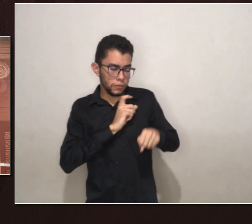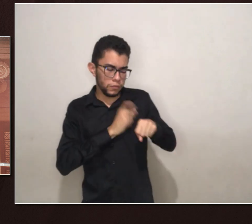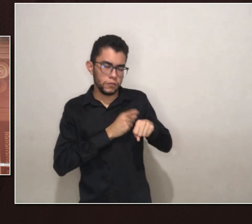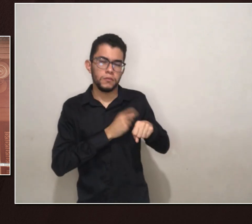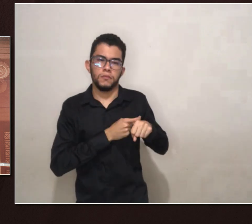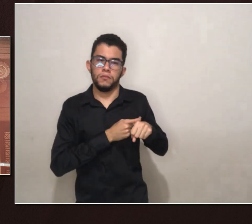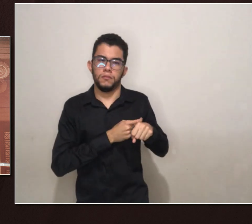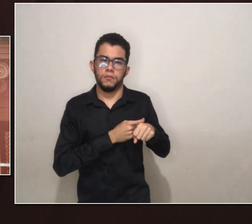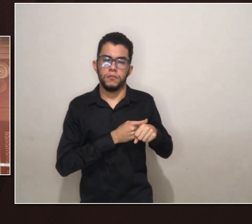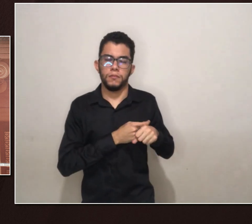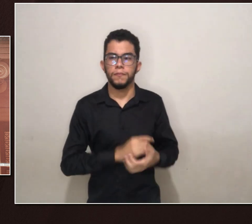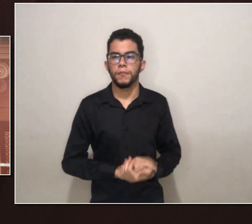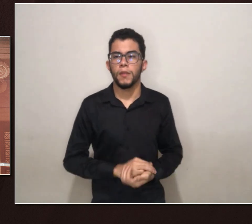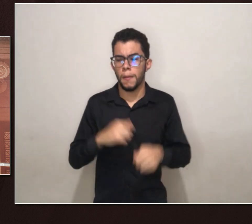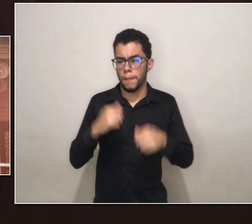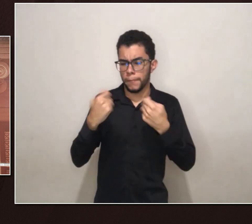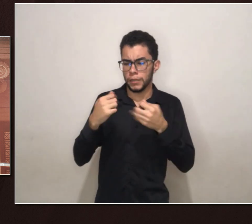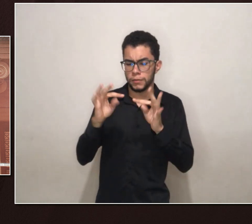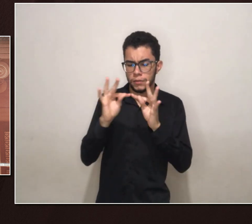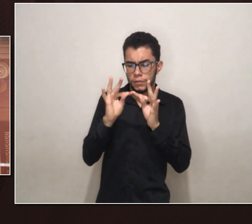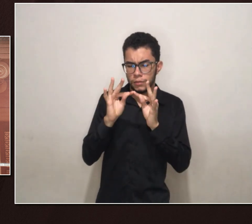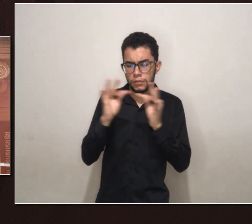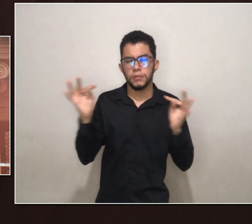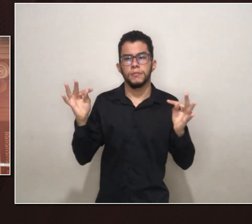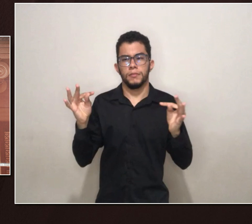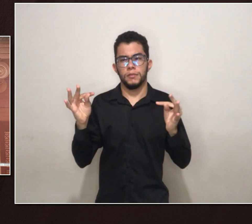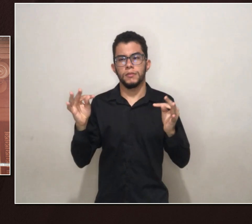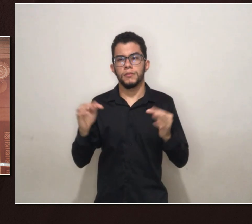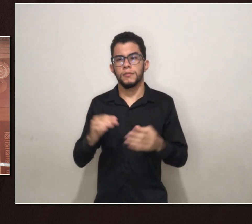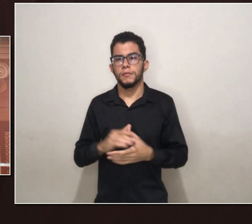quando houve um tempo em que